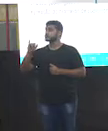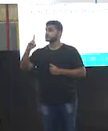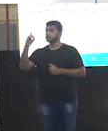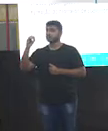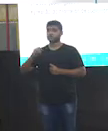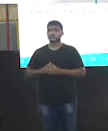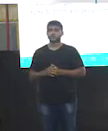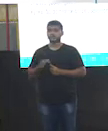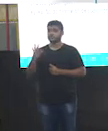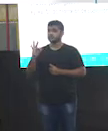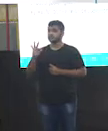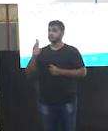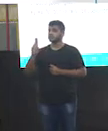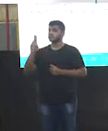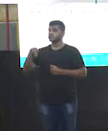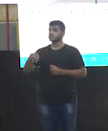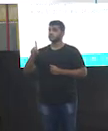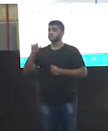F-U-N,